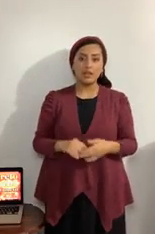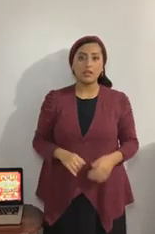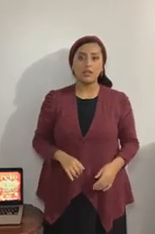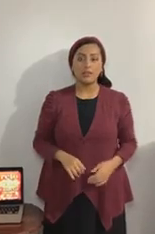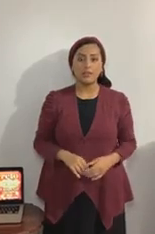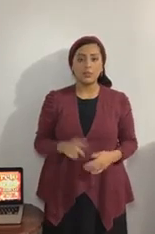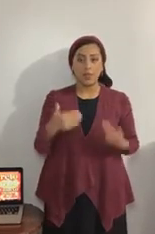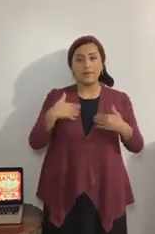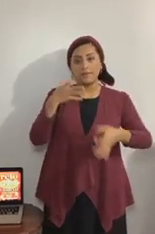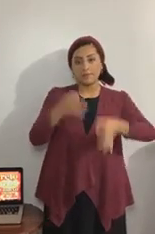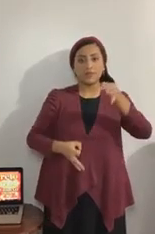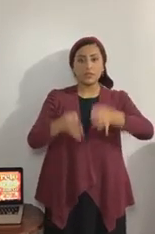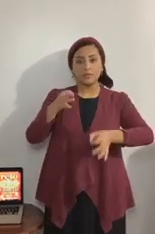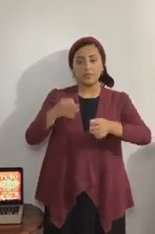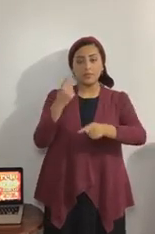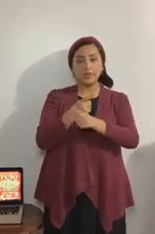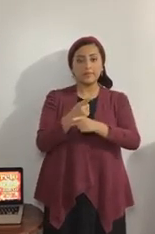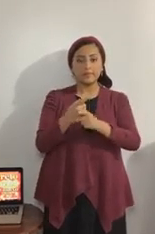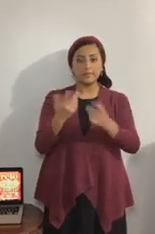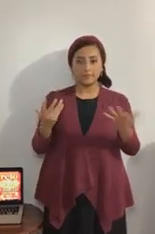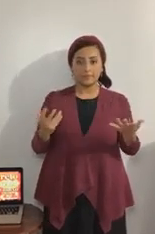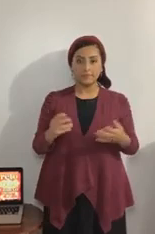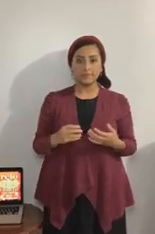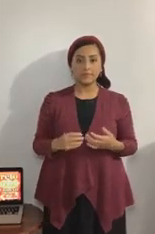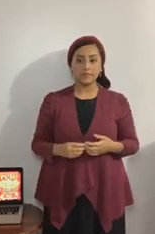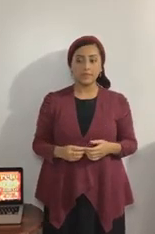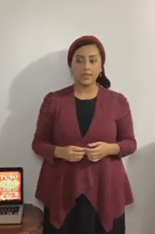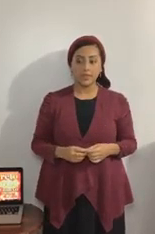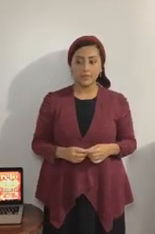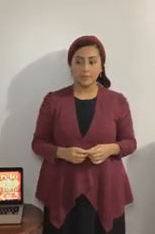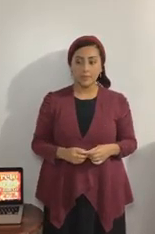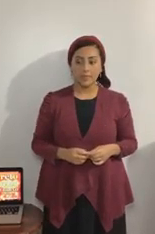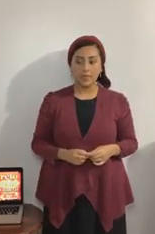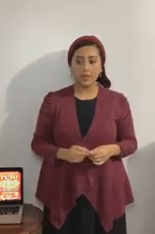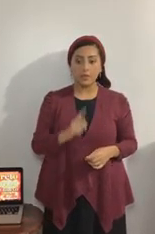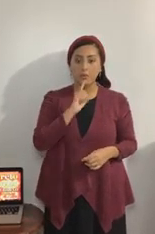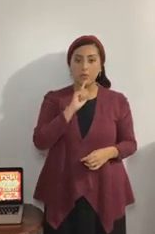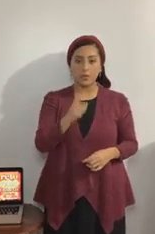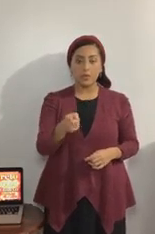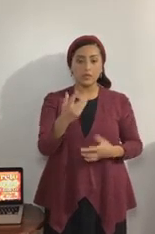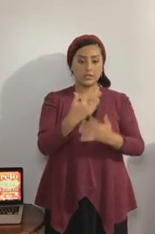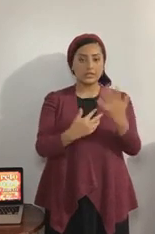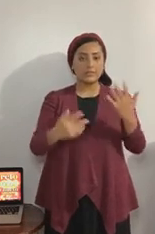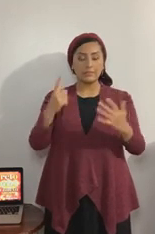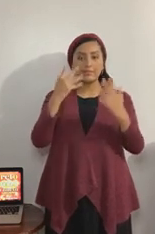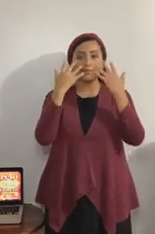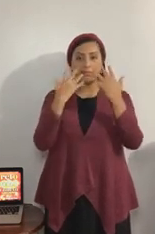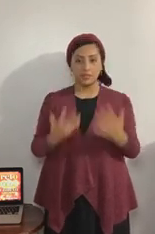desde luego, ¿no? Entonces, realmente es algo desastroso. Ahora,